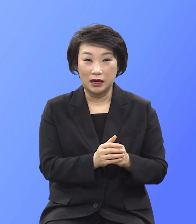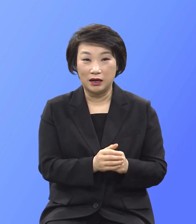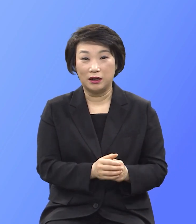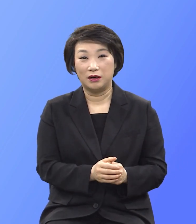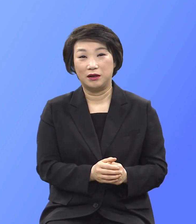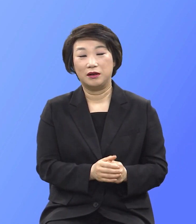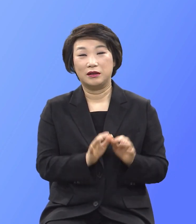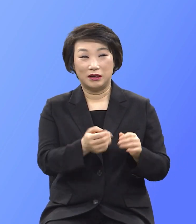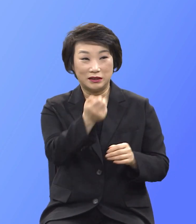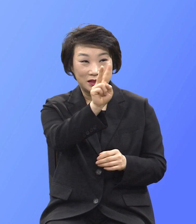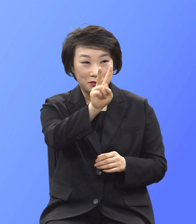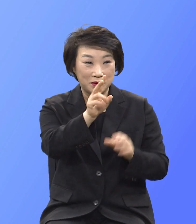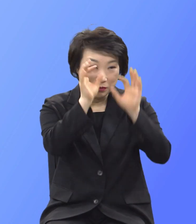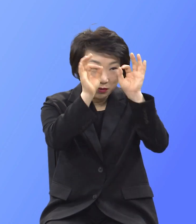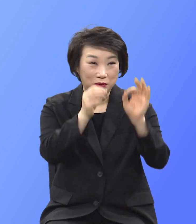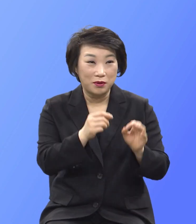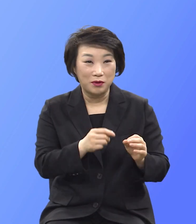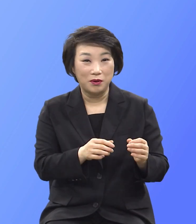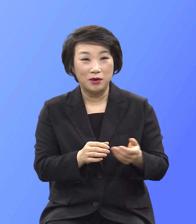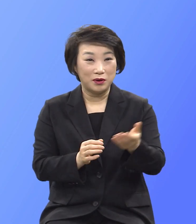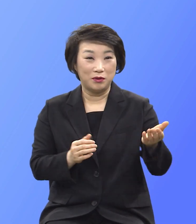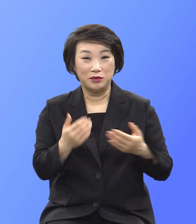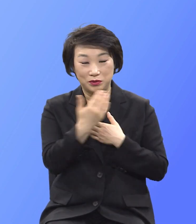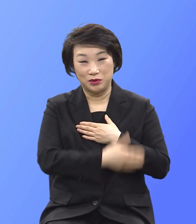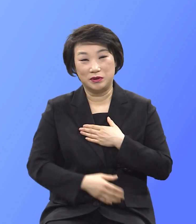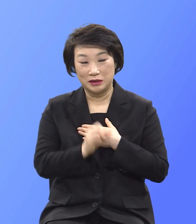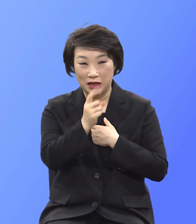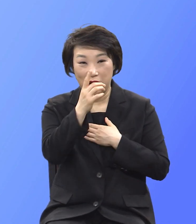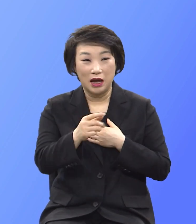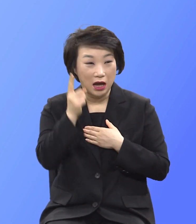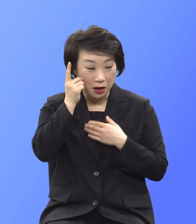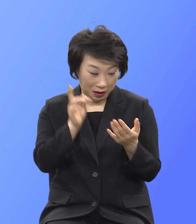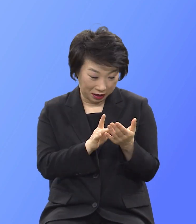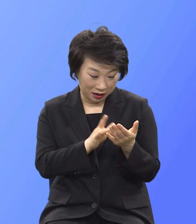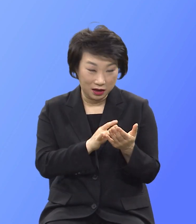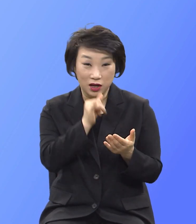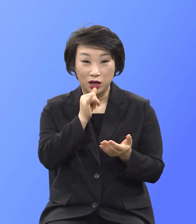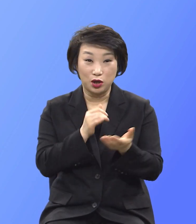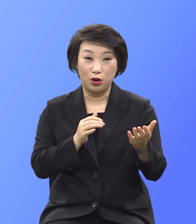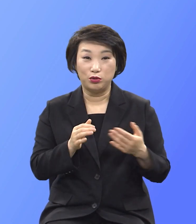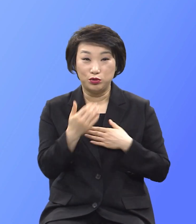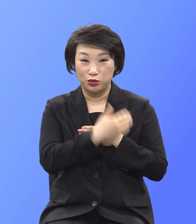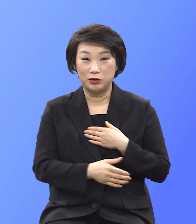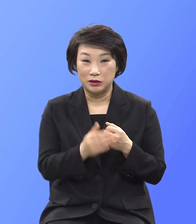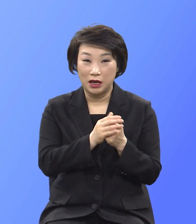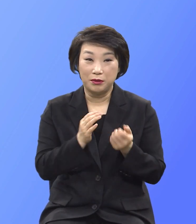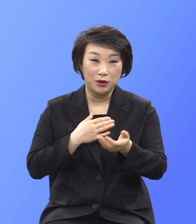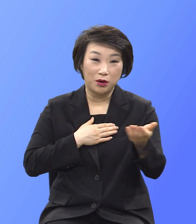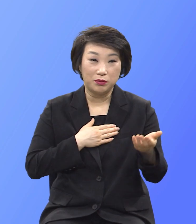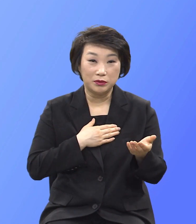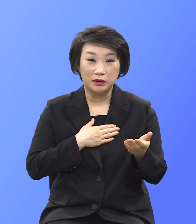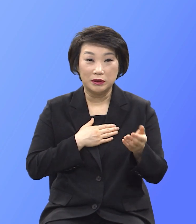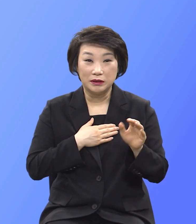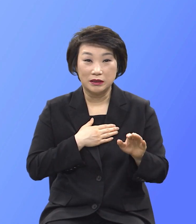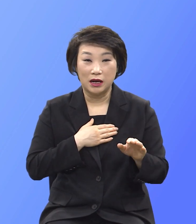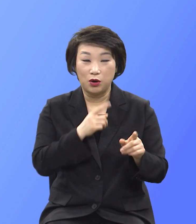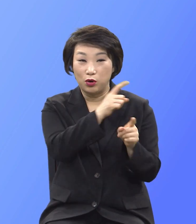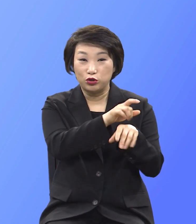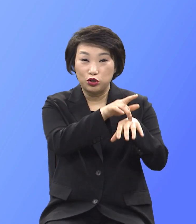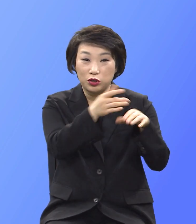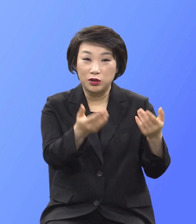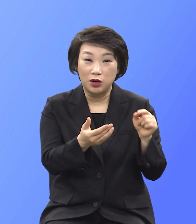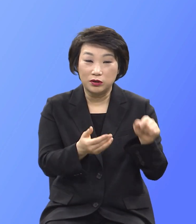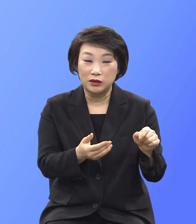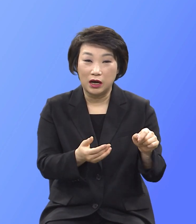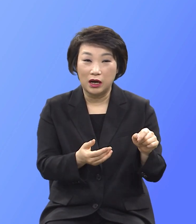여러분 텔레비, 육신 때문에 핸드폰, 육신 때문에 여러분 저 마귀